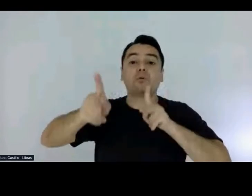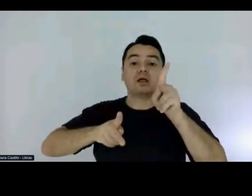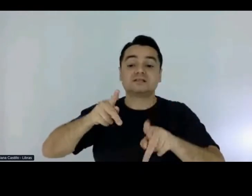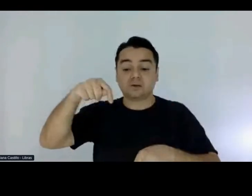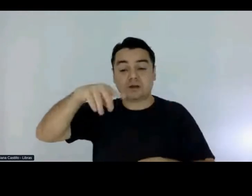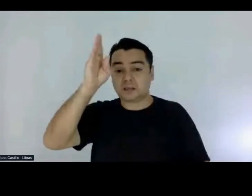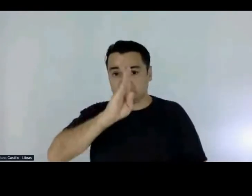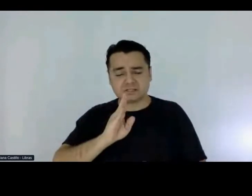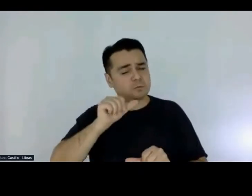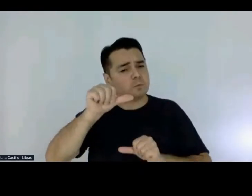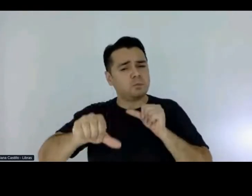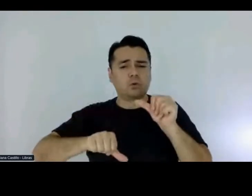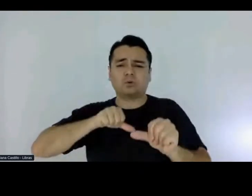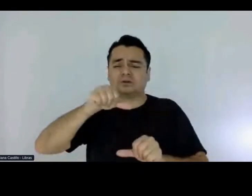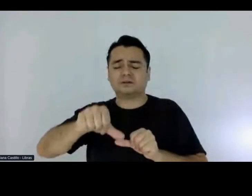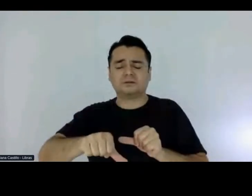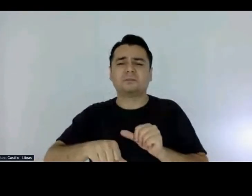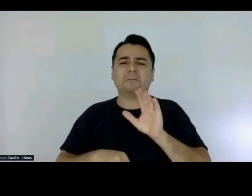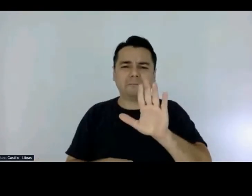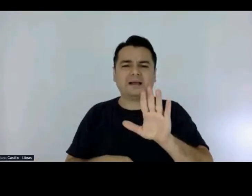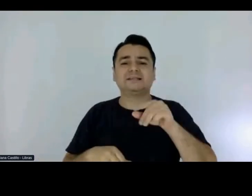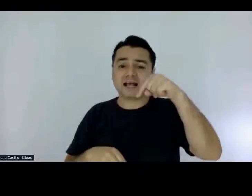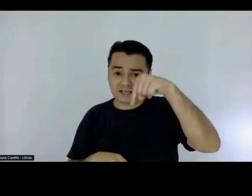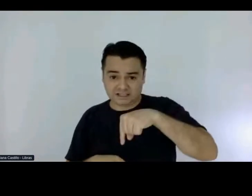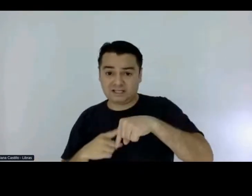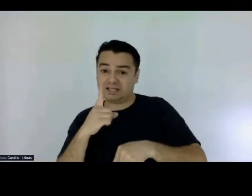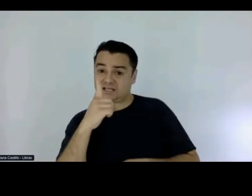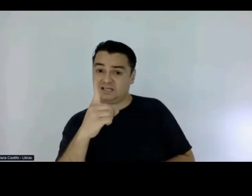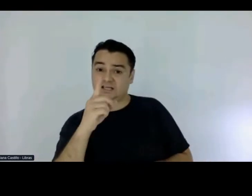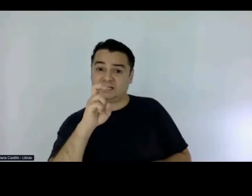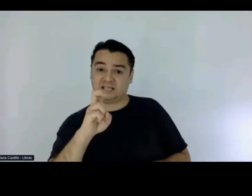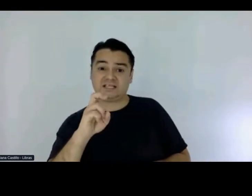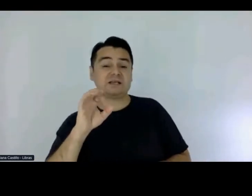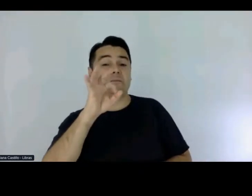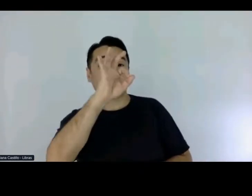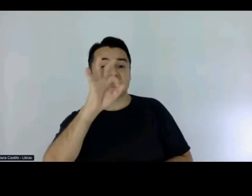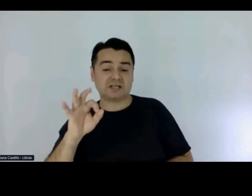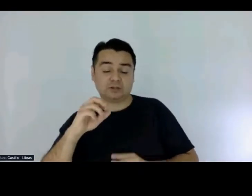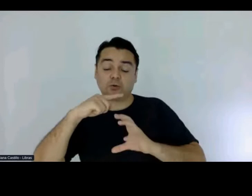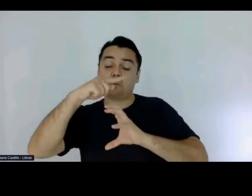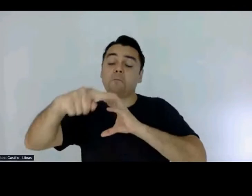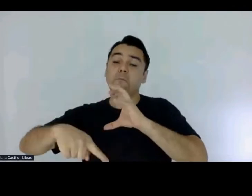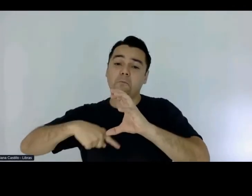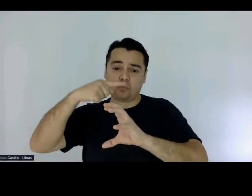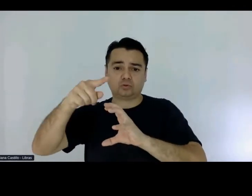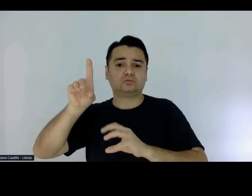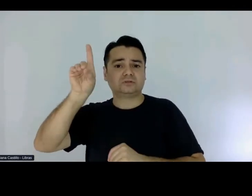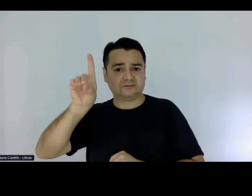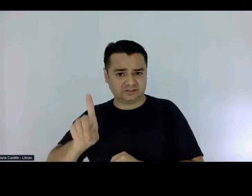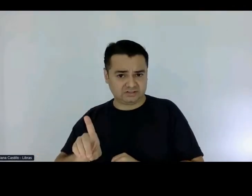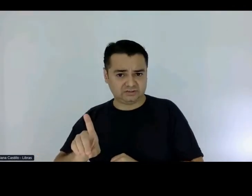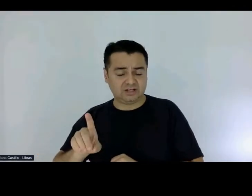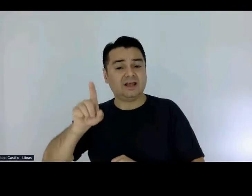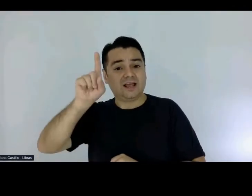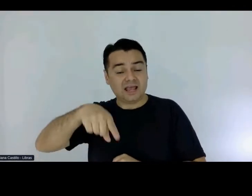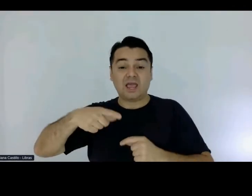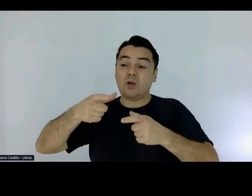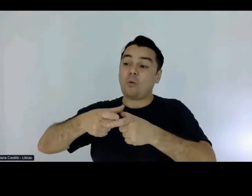nós somos 15% da população mundial. É o maior grupo, né,